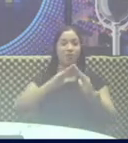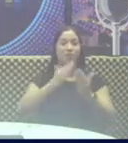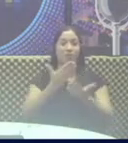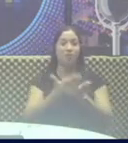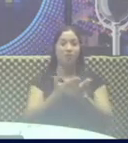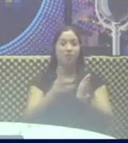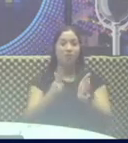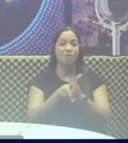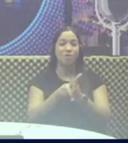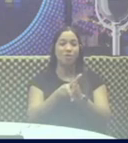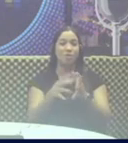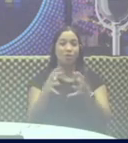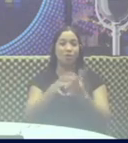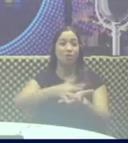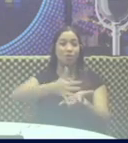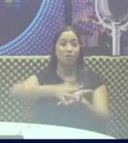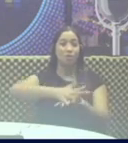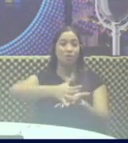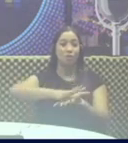samba,